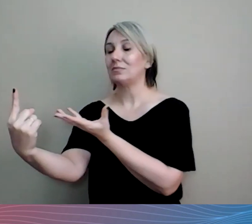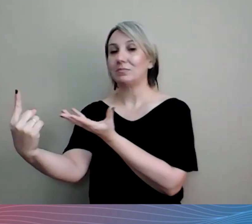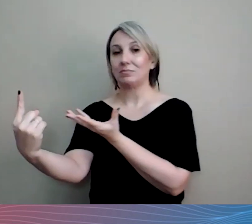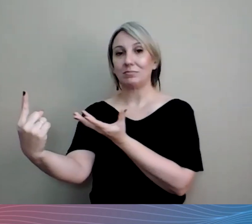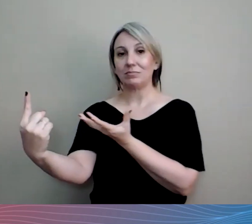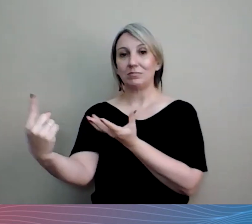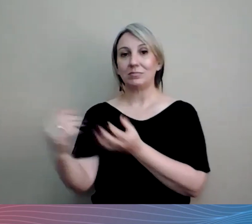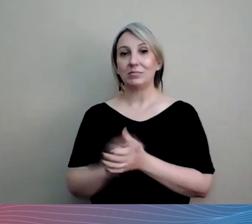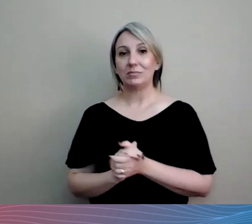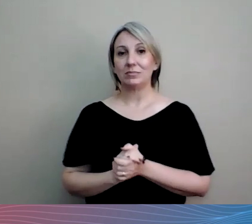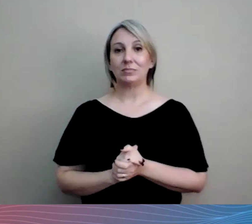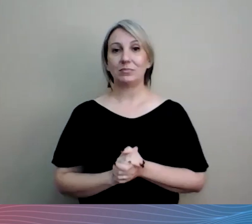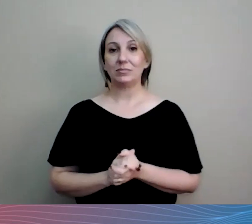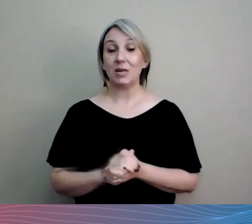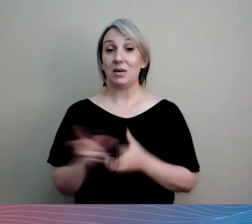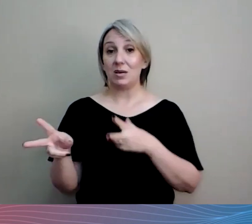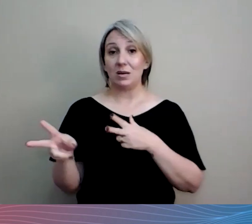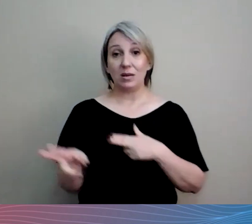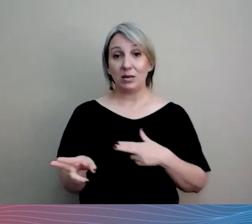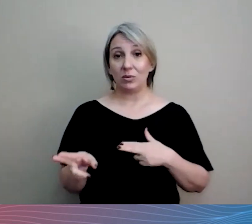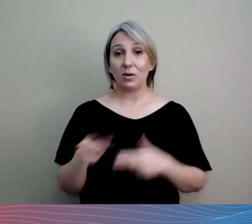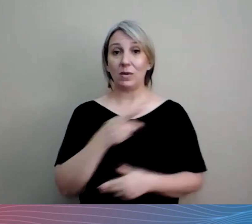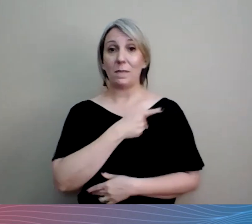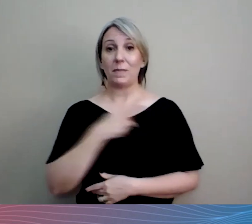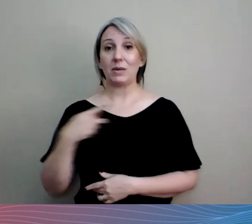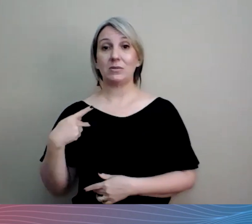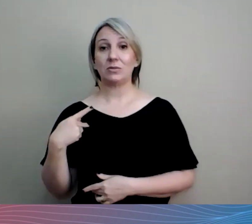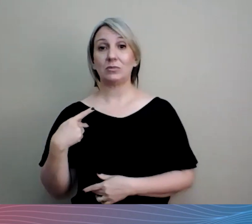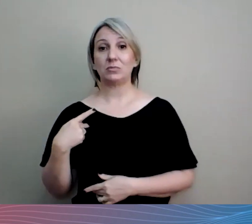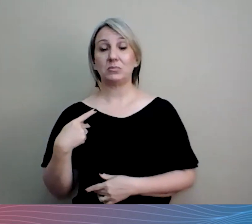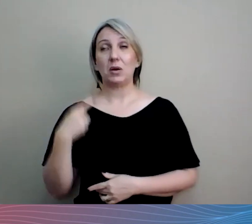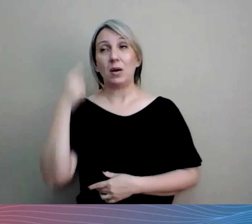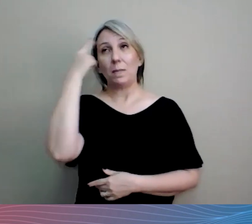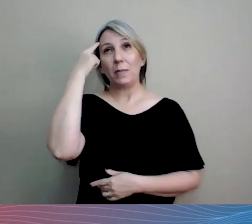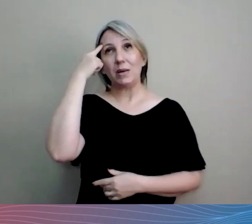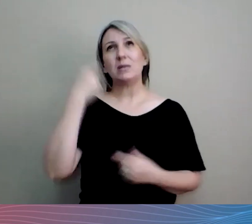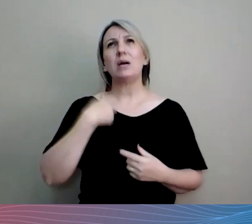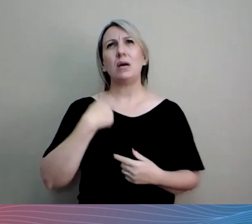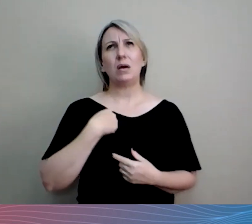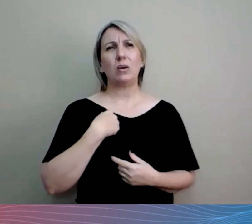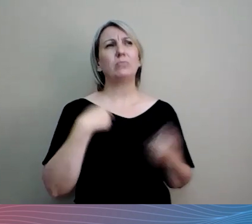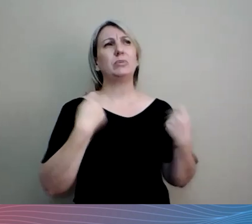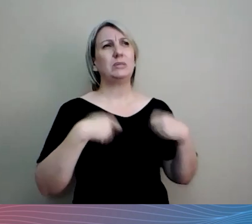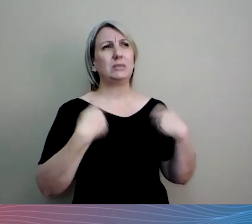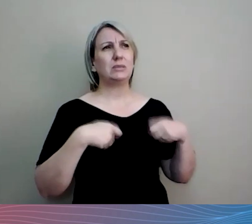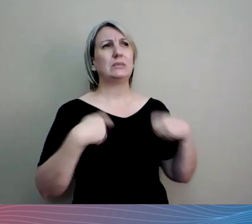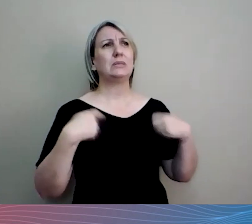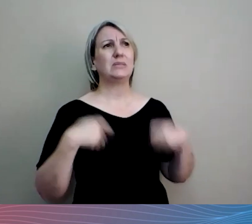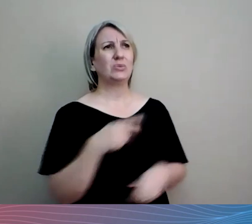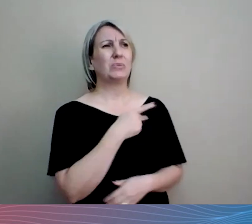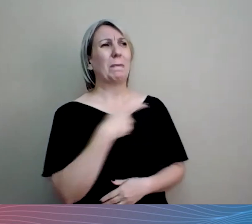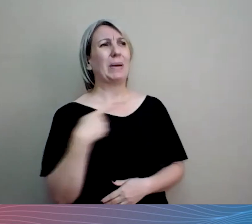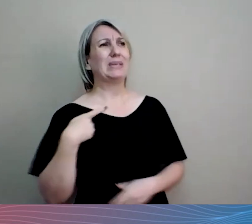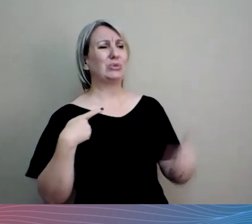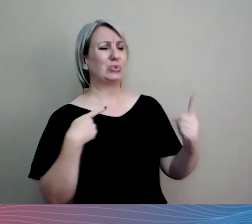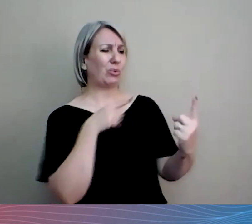pastores. Eu preciso, não é isso, de um pastor, né, para me ajudar. Se eu errar, ele me